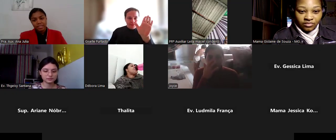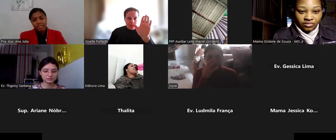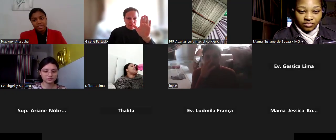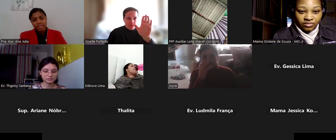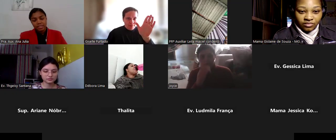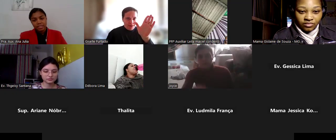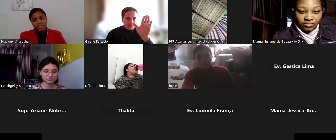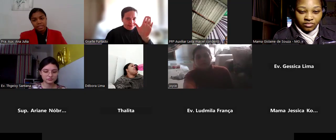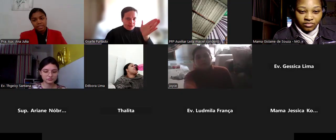A mão aberta assim.